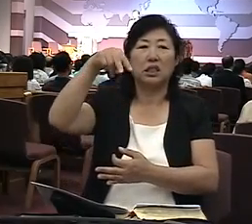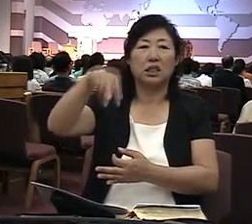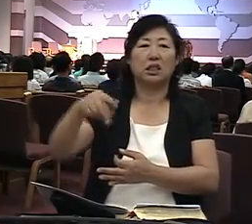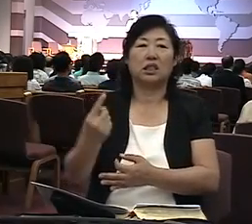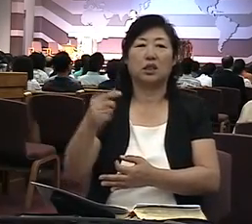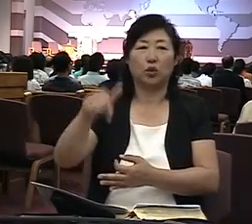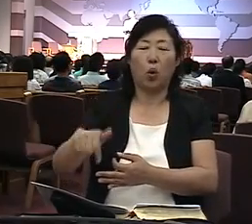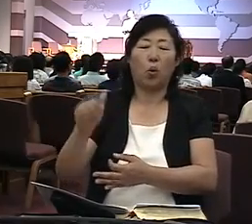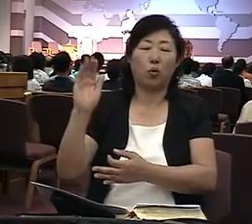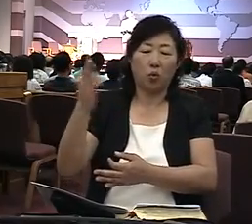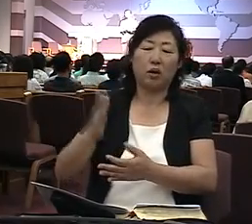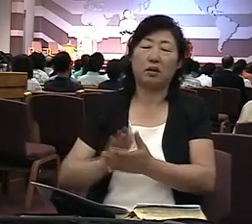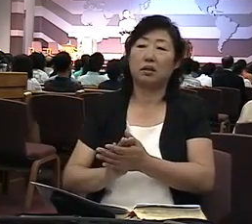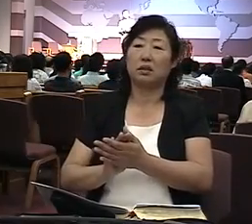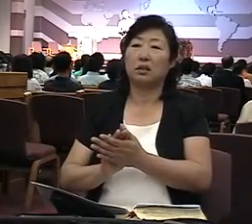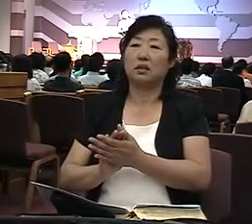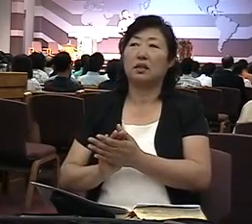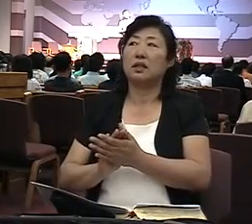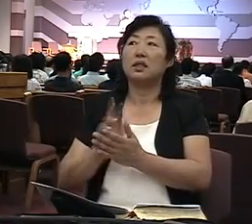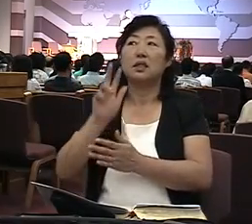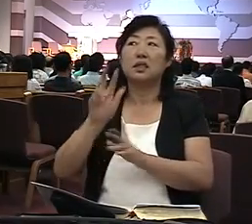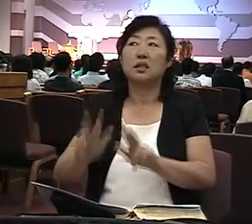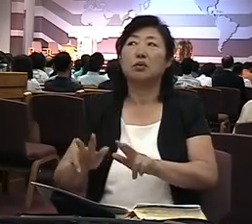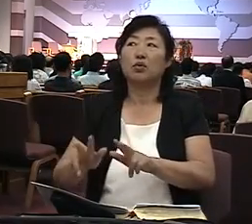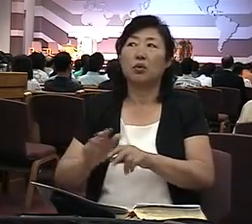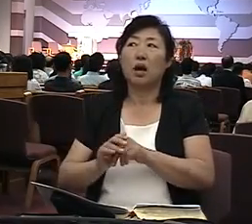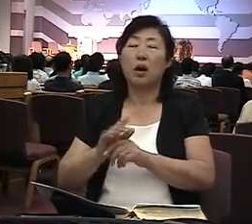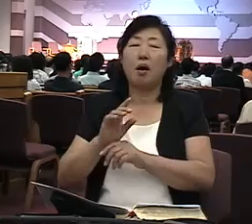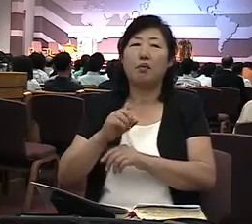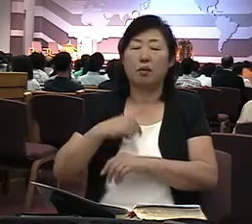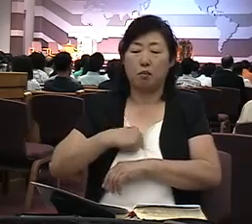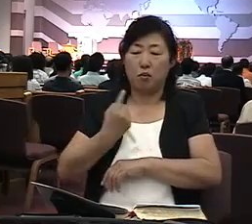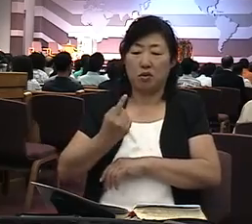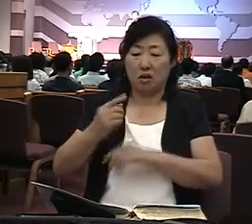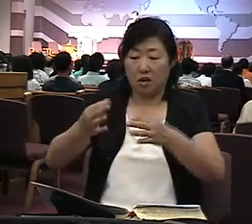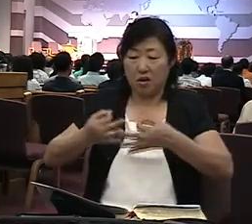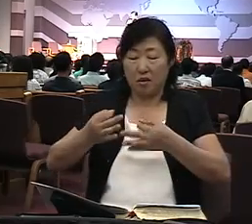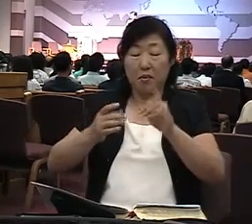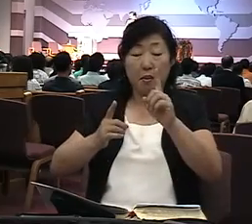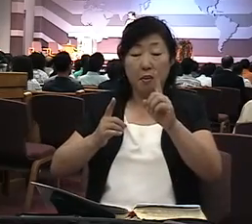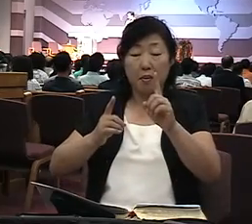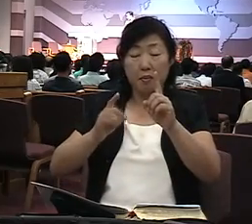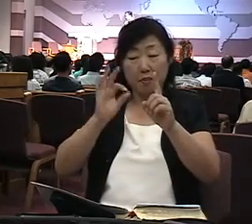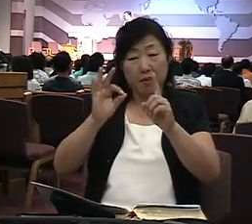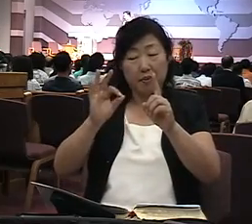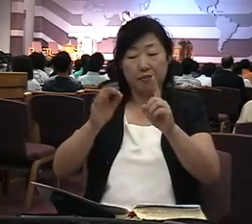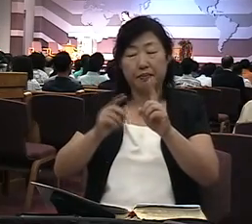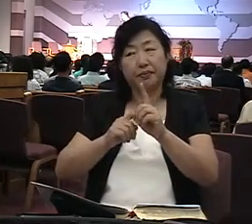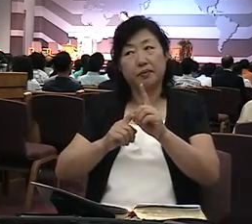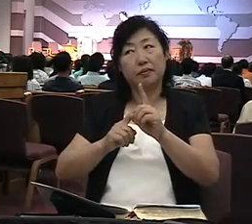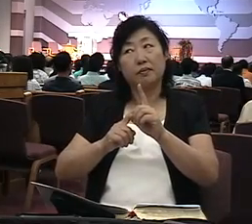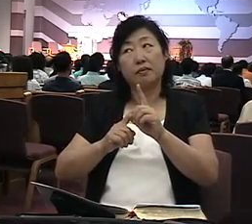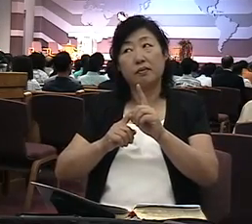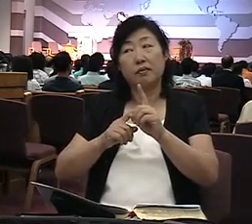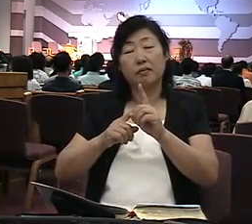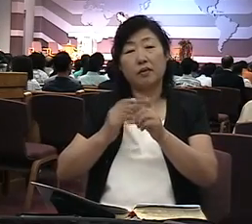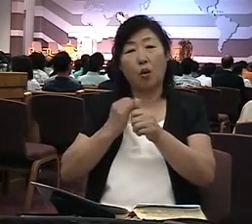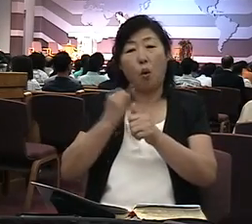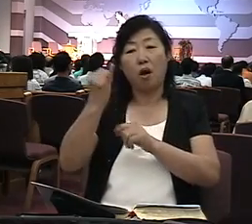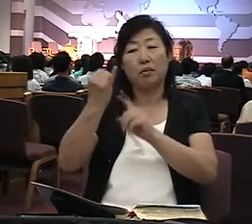제가 이번 주에 저 자신 한 가지 뭘 봤는데요. 여러분 잘 아시다시피 저희 와이프가 얼마 전에